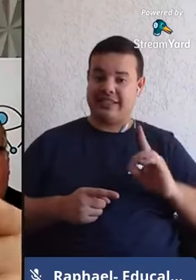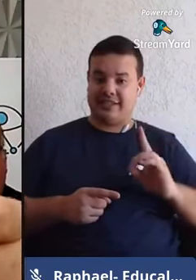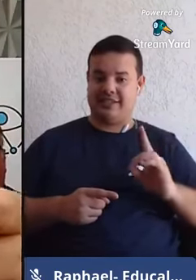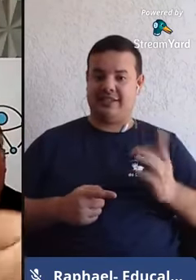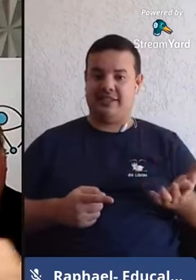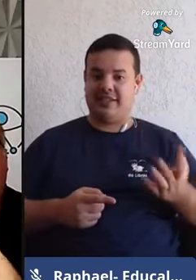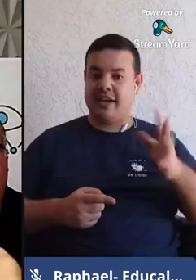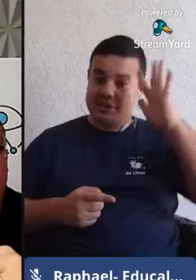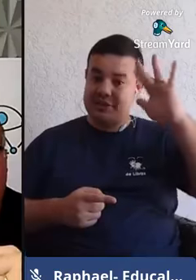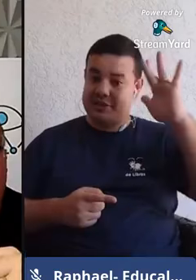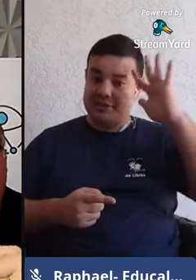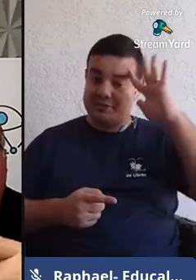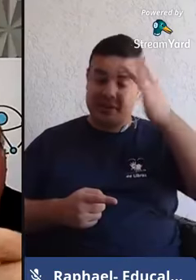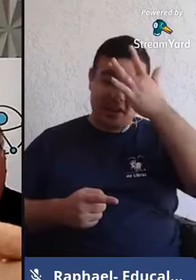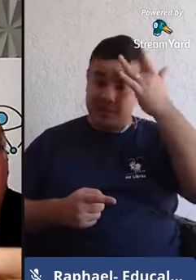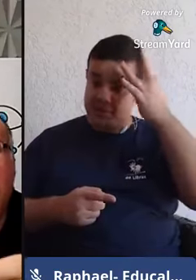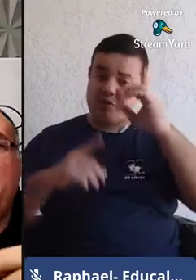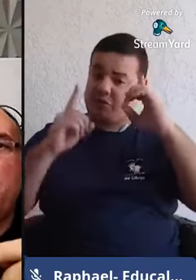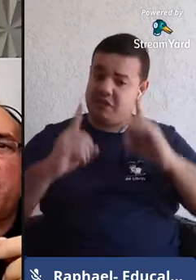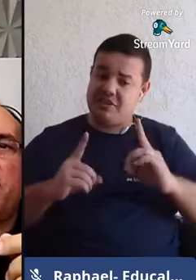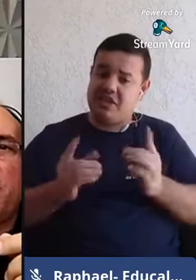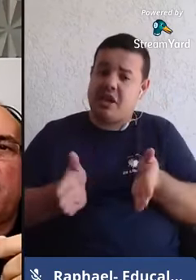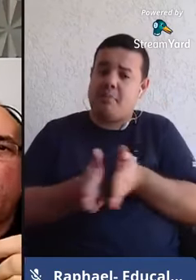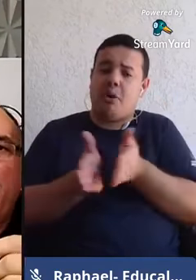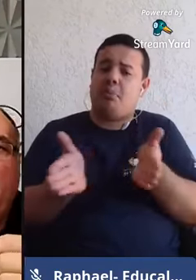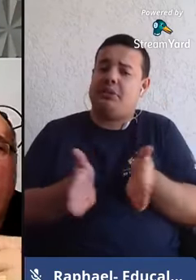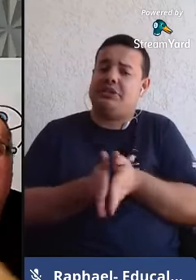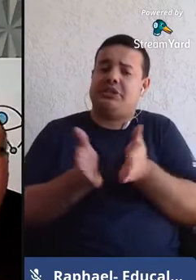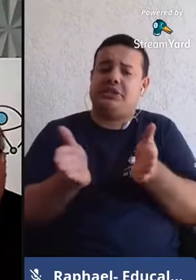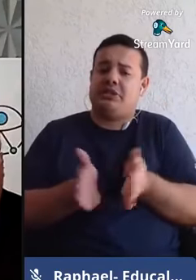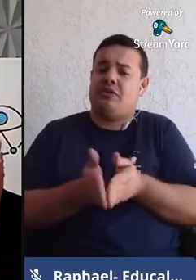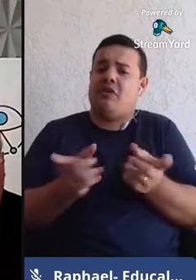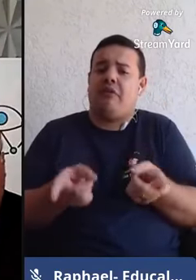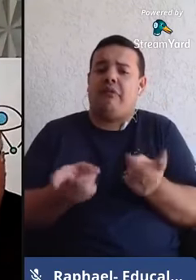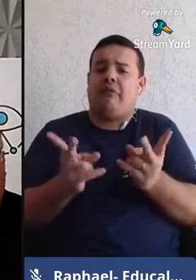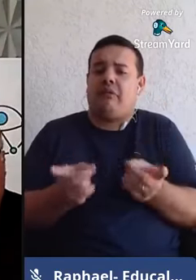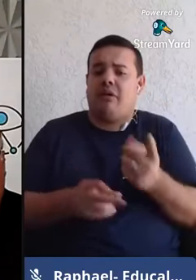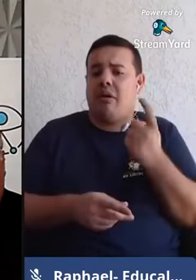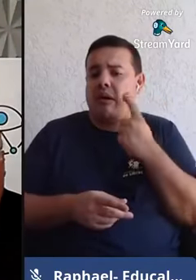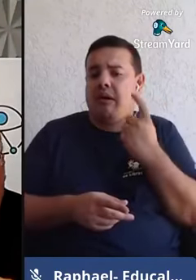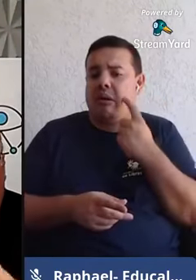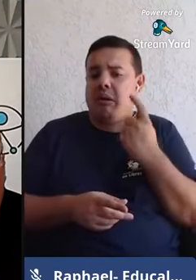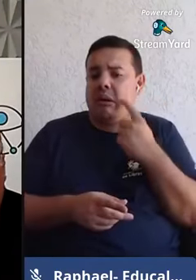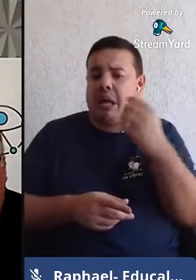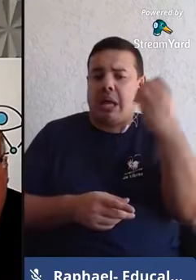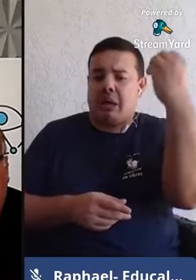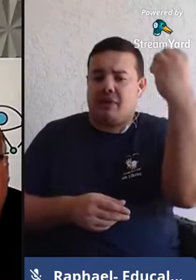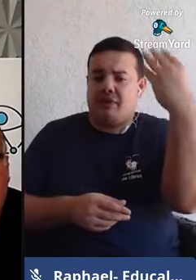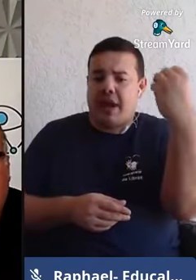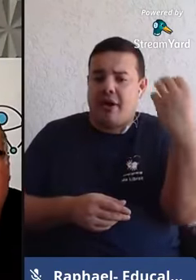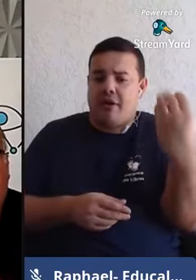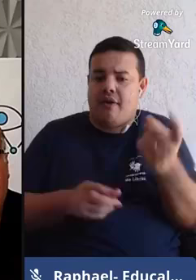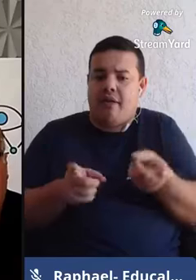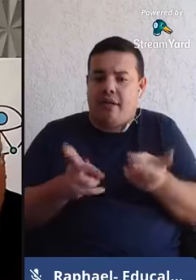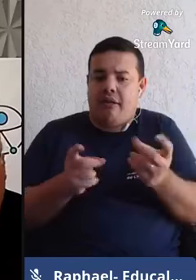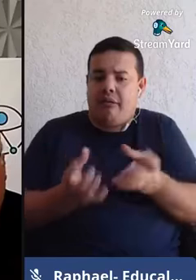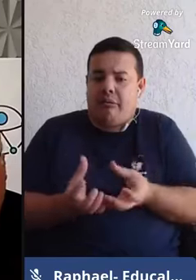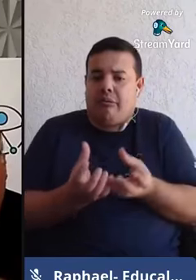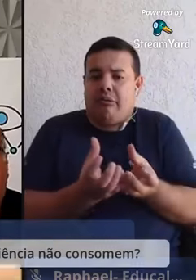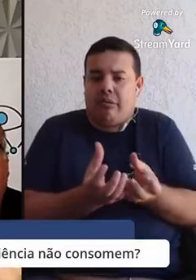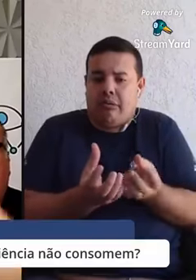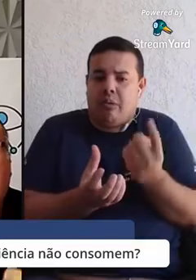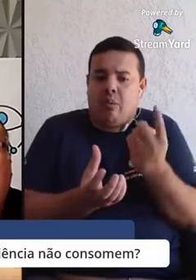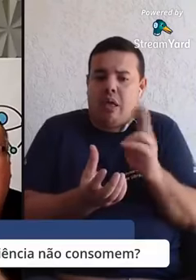pobrezinho que não está aqui vendo a gente hoje. Aquele cara pobrezinho que está vendendo bala lá no semáforo, né? E com a caixinha dele ali vendendo bala